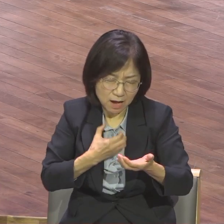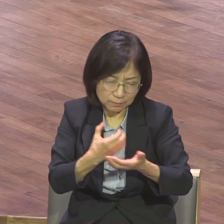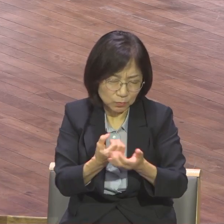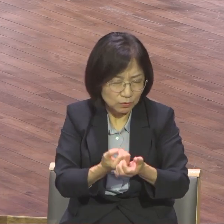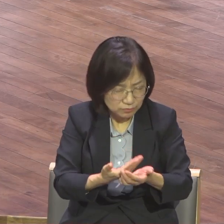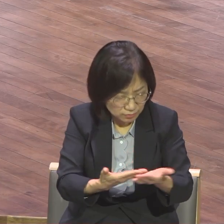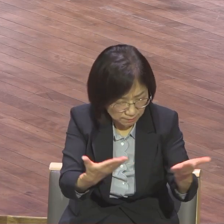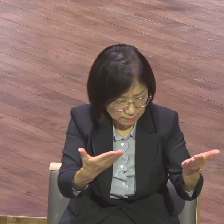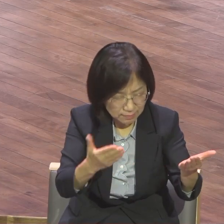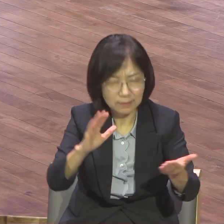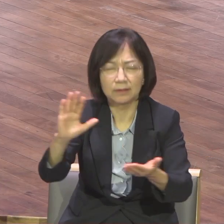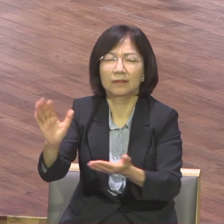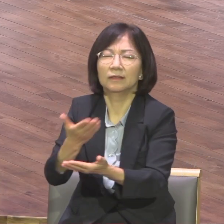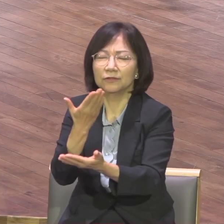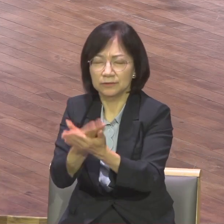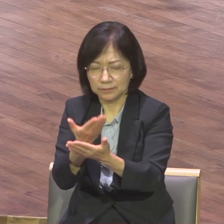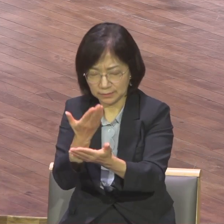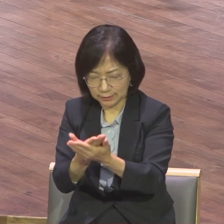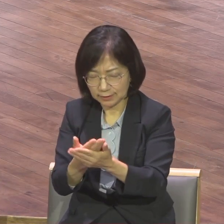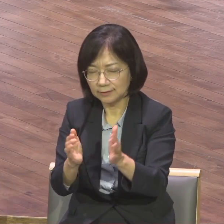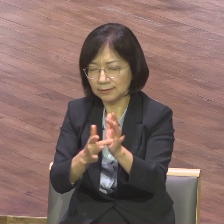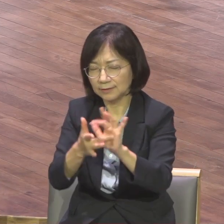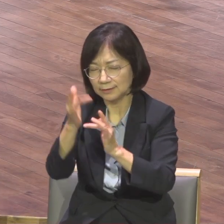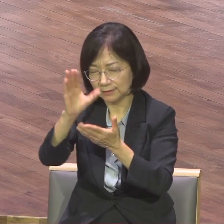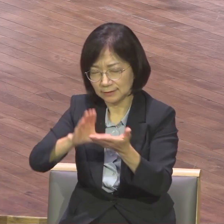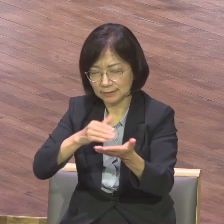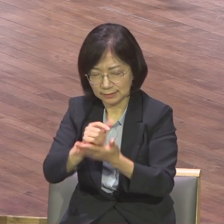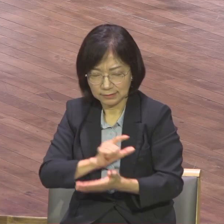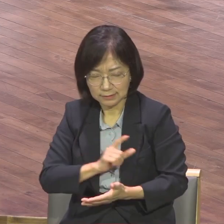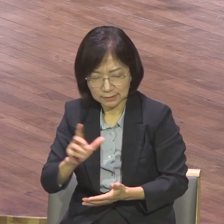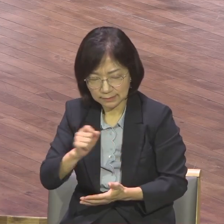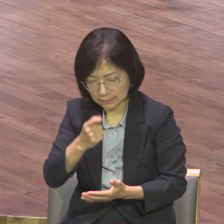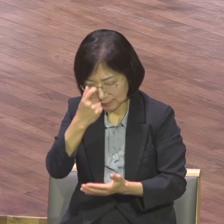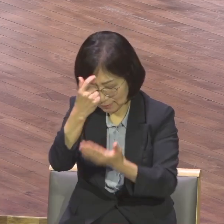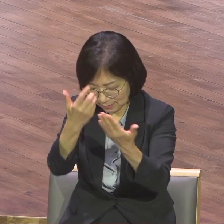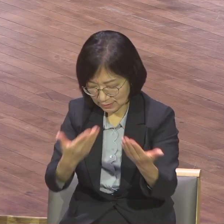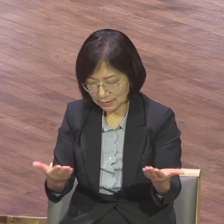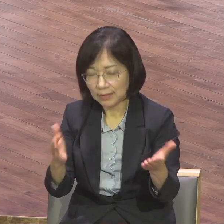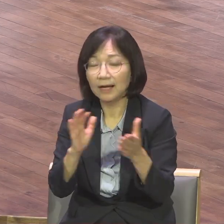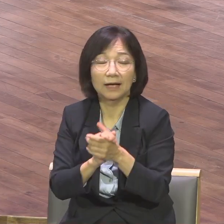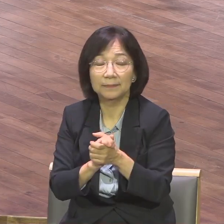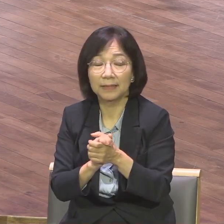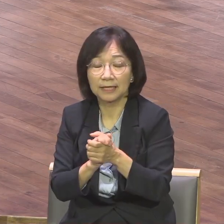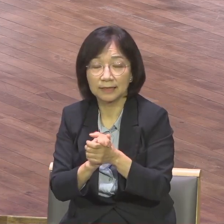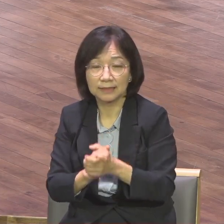있도록 무장시켜 주옵소서. 예수의 이름 받들어 기도합니다. 아멘.